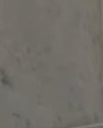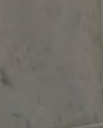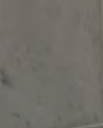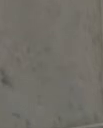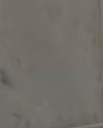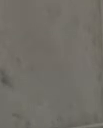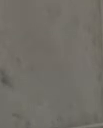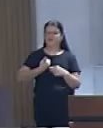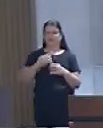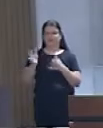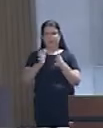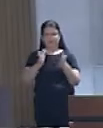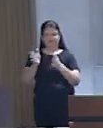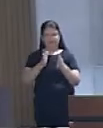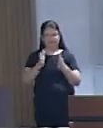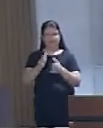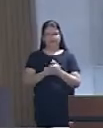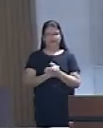vivenciamos naquele período, né,